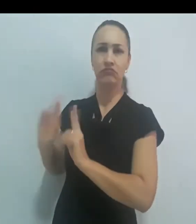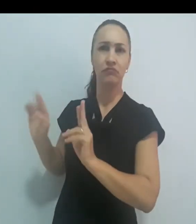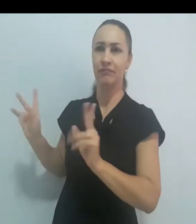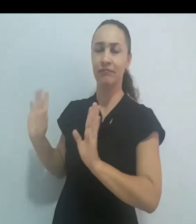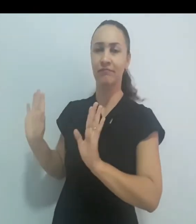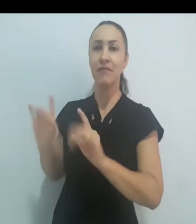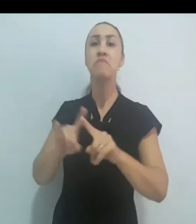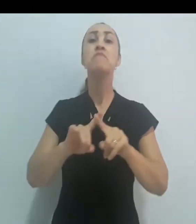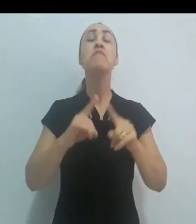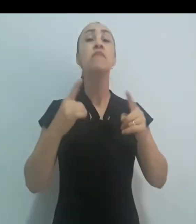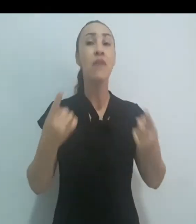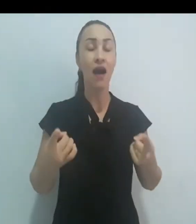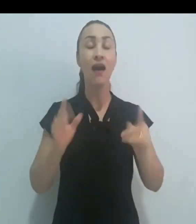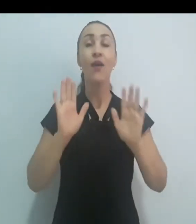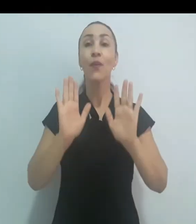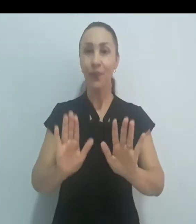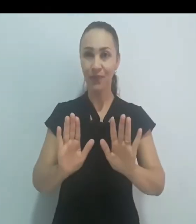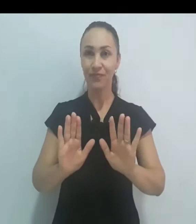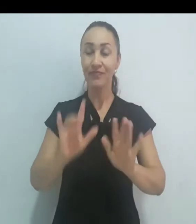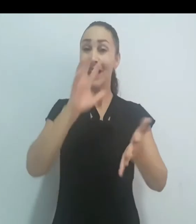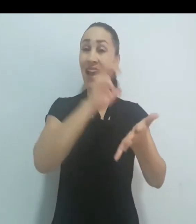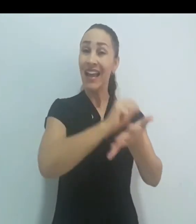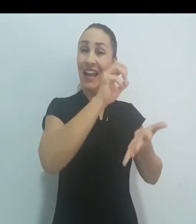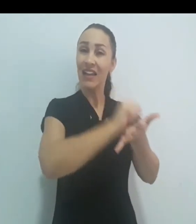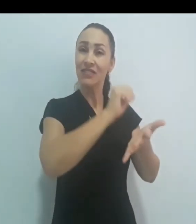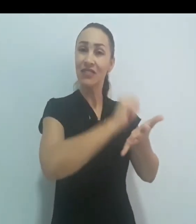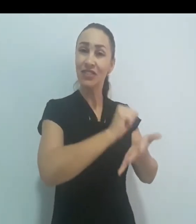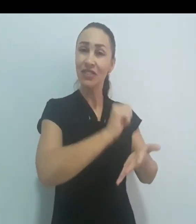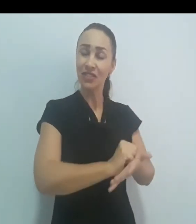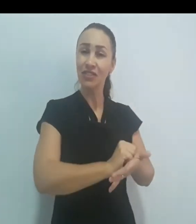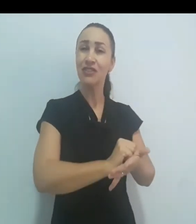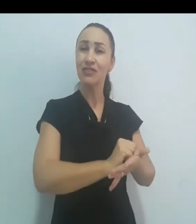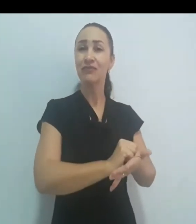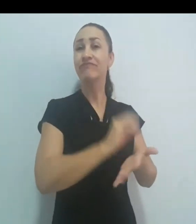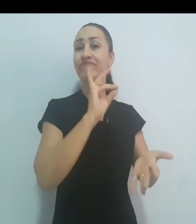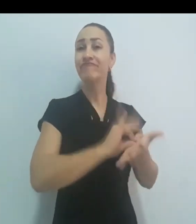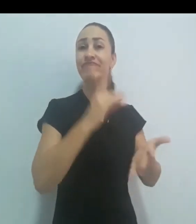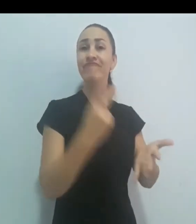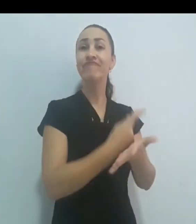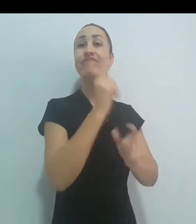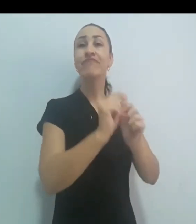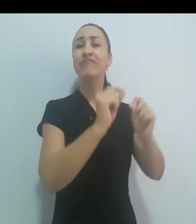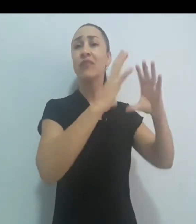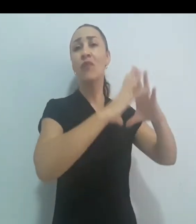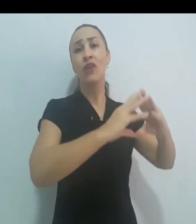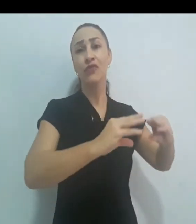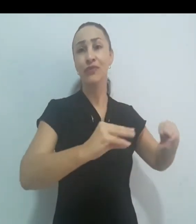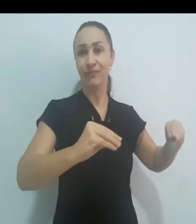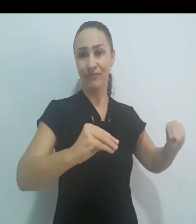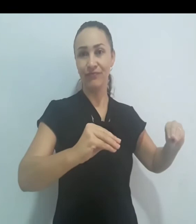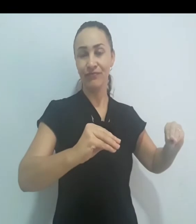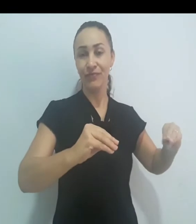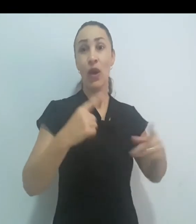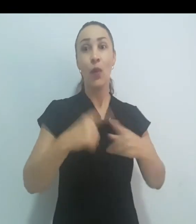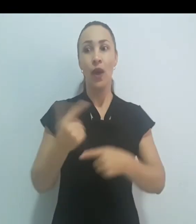literária surda, mas os registros facilmente foram perdidos,